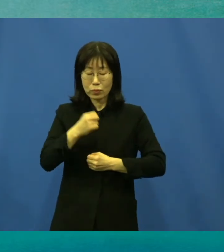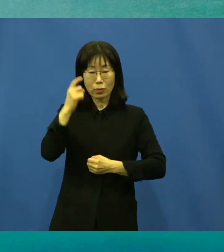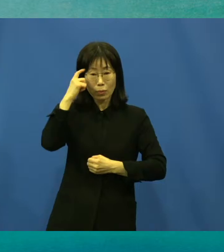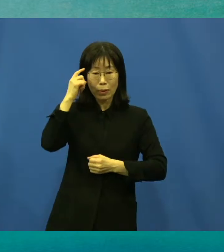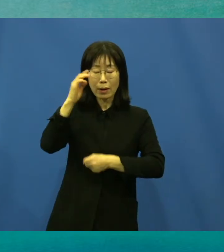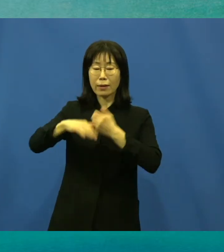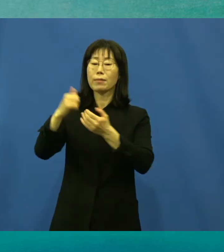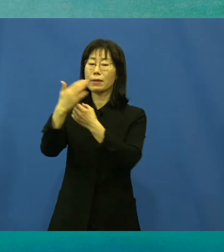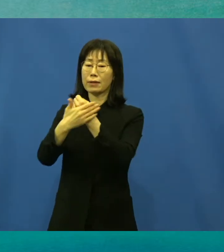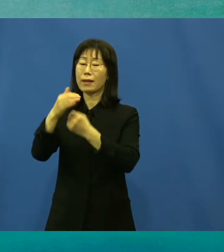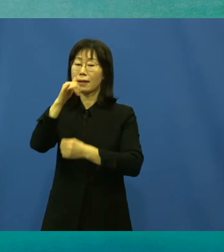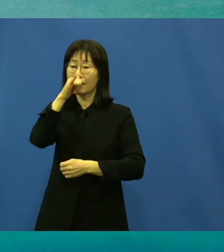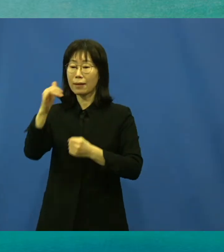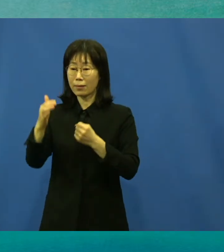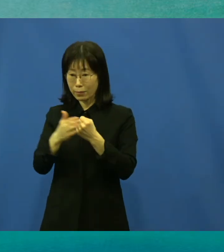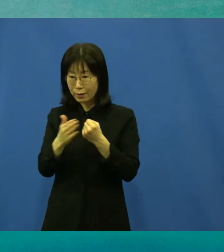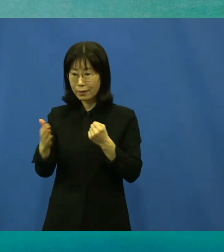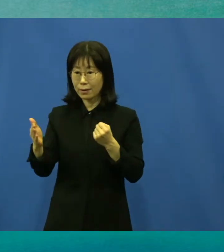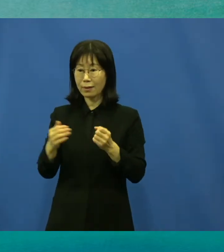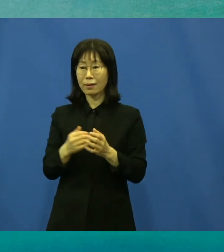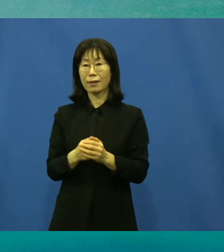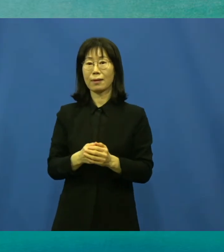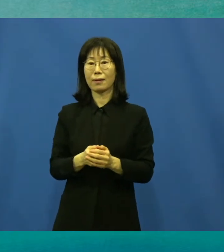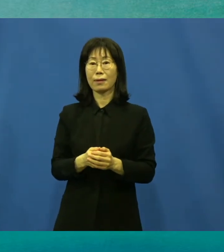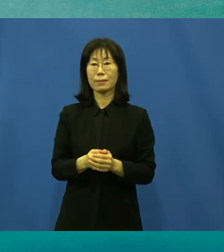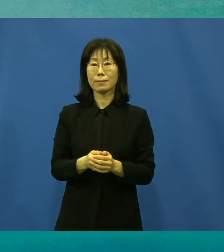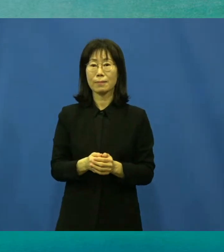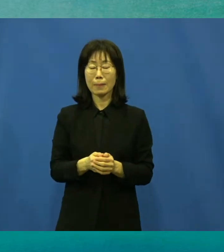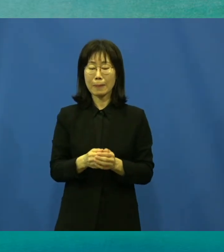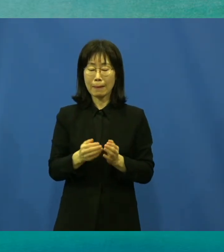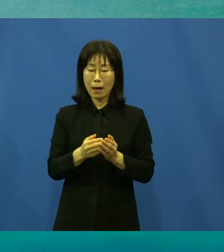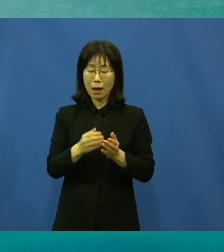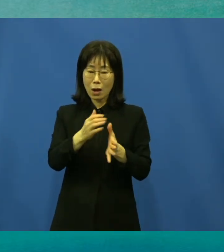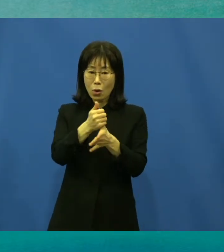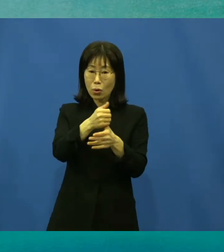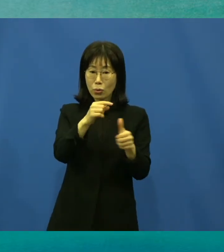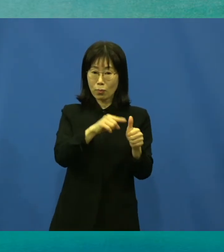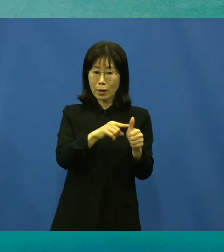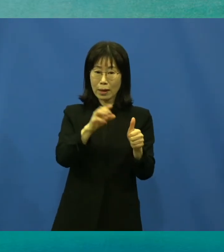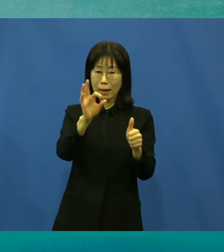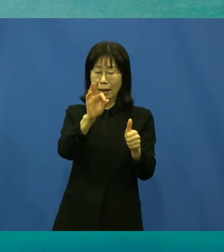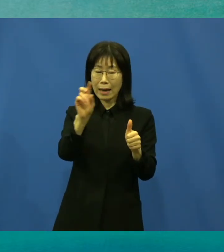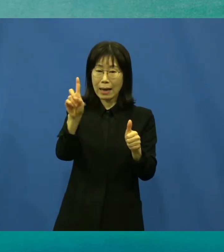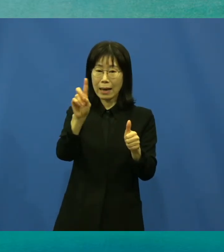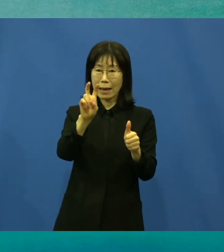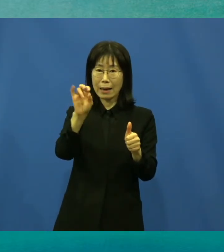더 거슬러 가면 은혜는 요나가 아미떼의 아들로 태어나기 전부터